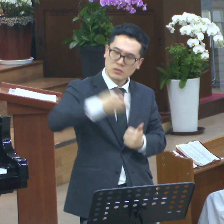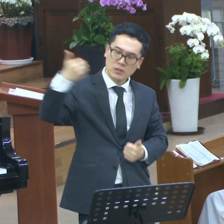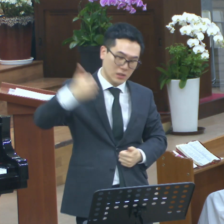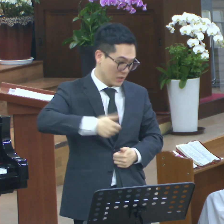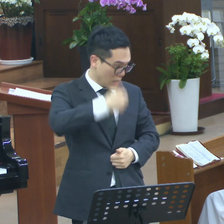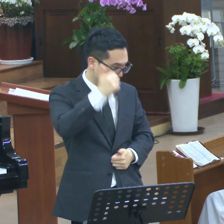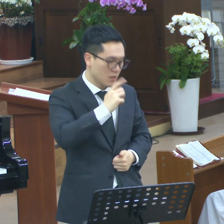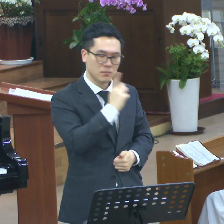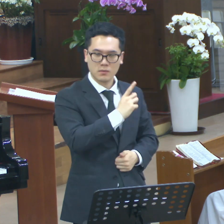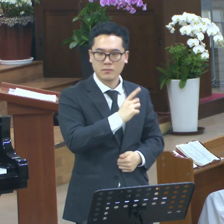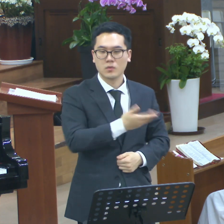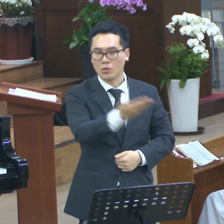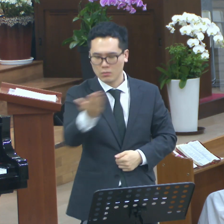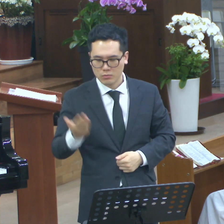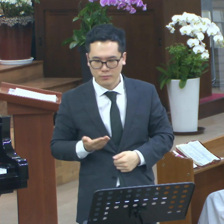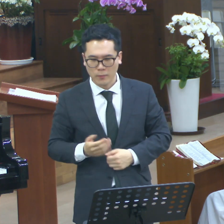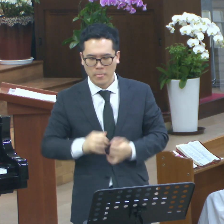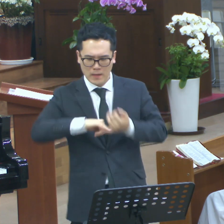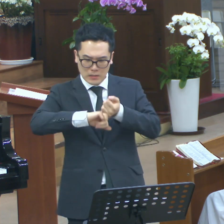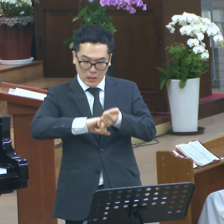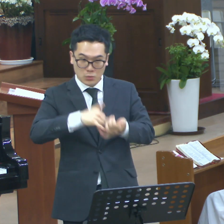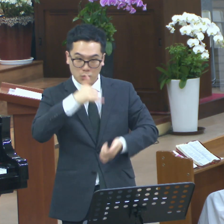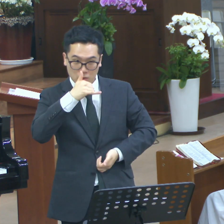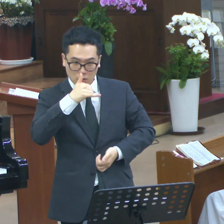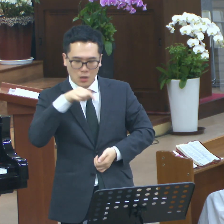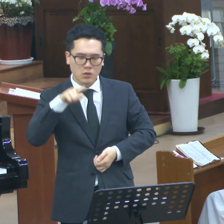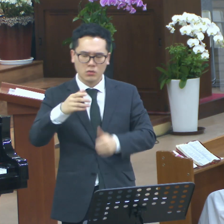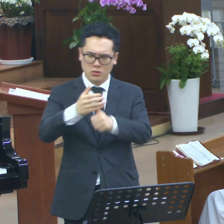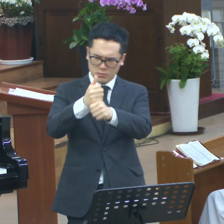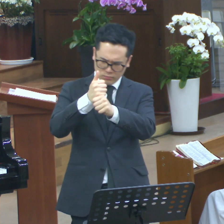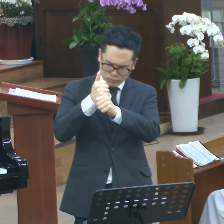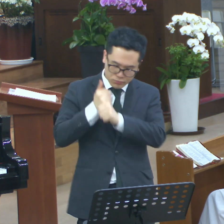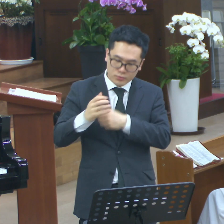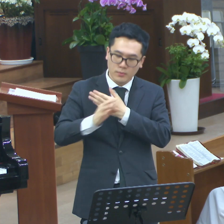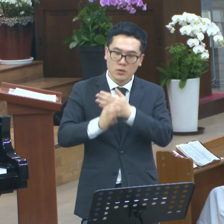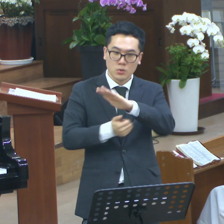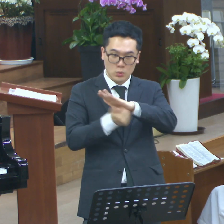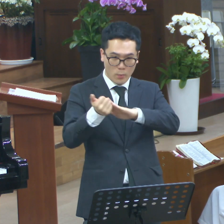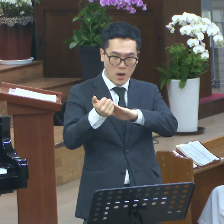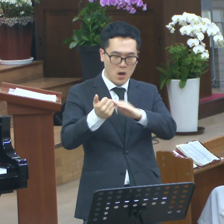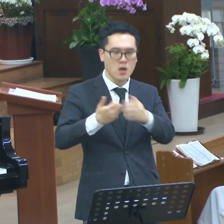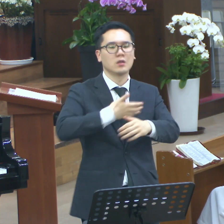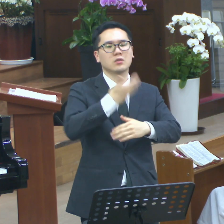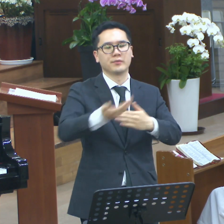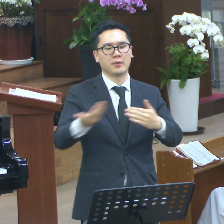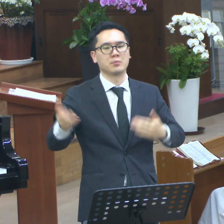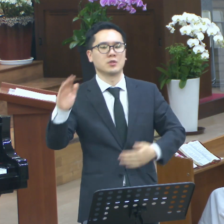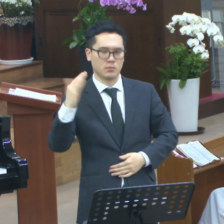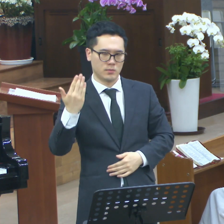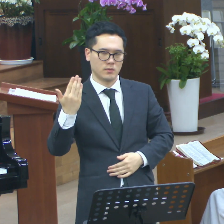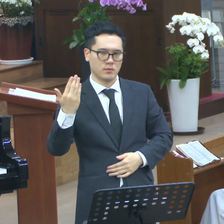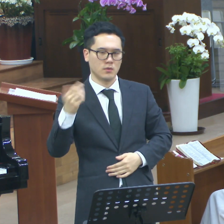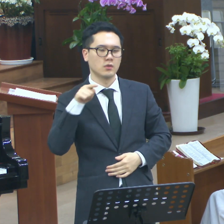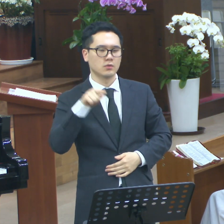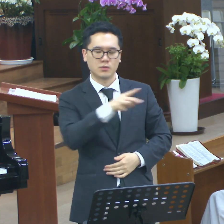약속을 붙들 때 소망이 넘치게 될 줄 믿습니다. 이것이 우리에게 주신 놀라운 축복이에요.